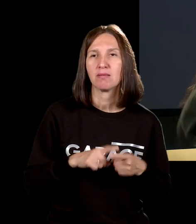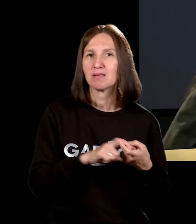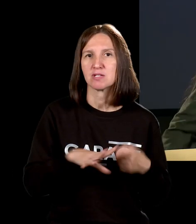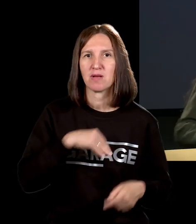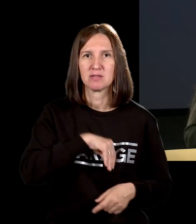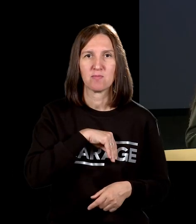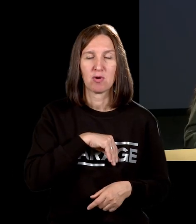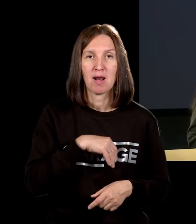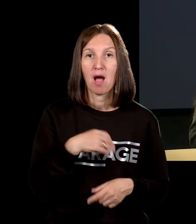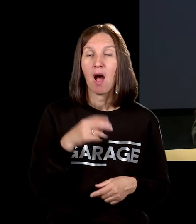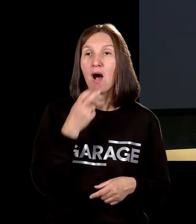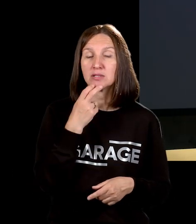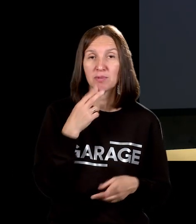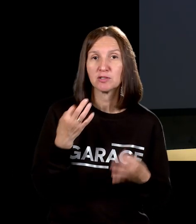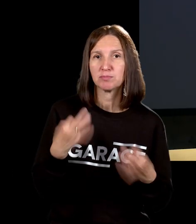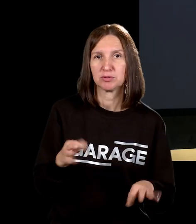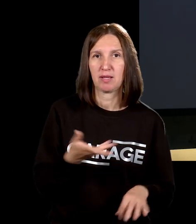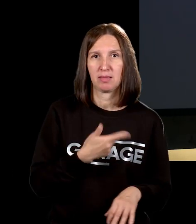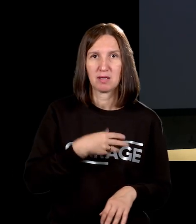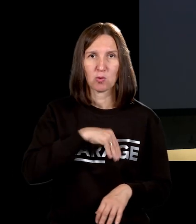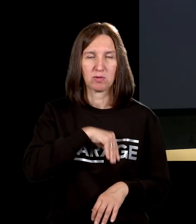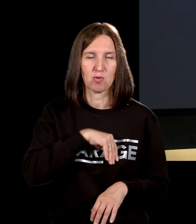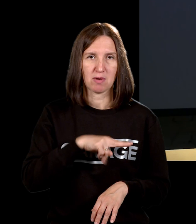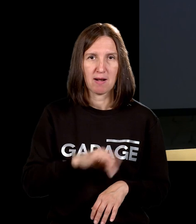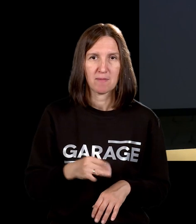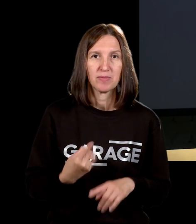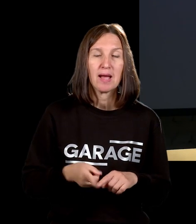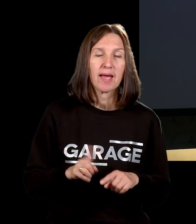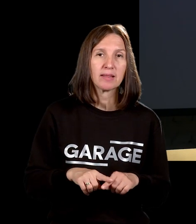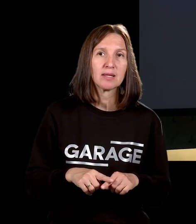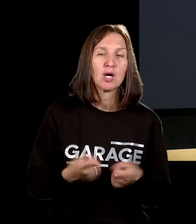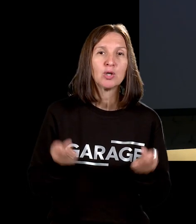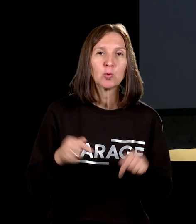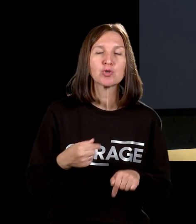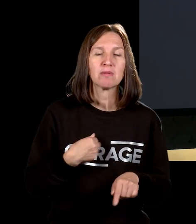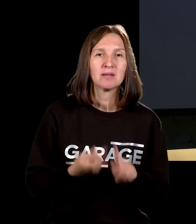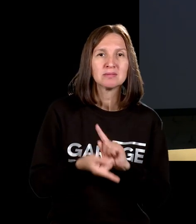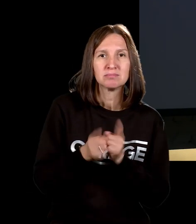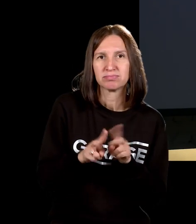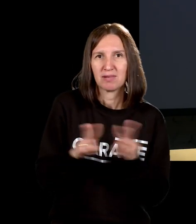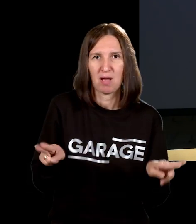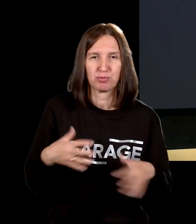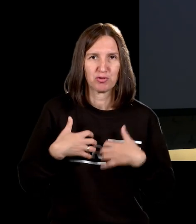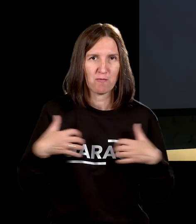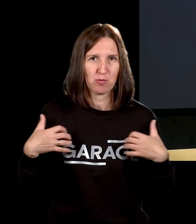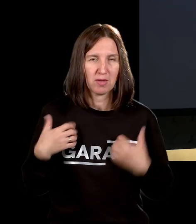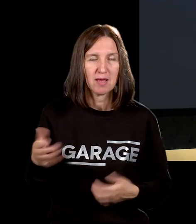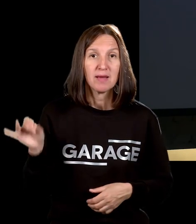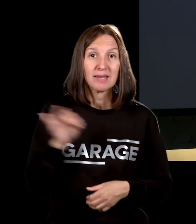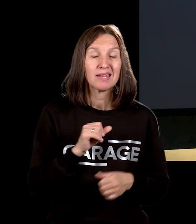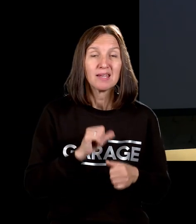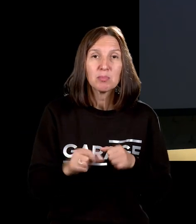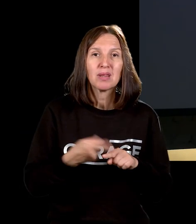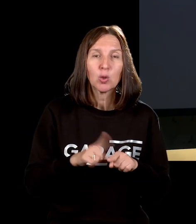представлениями. Смех – это то, что нас освобождает от этого морализаторства. Это смех, что нас делает подобными животному. Да? Но именно это и